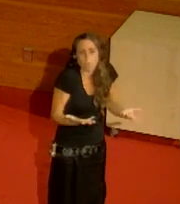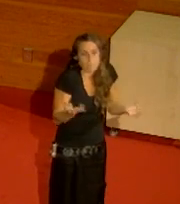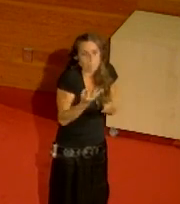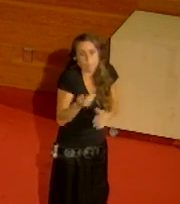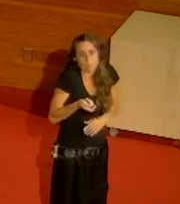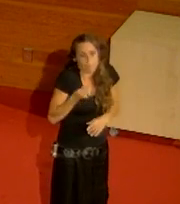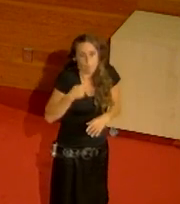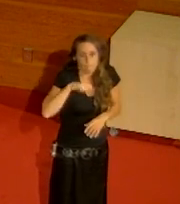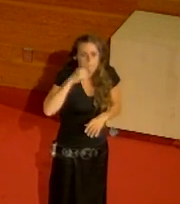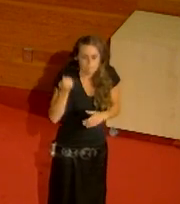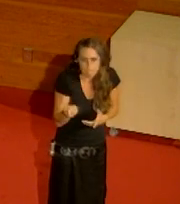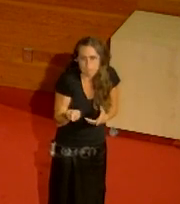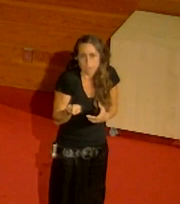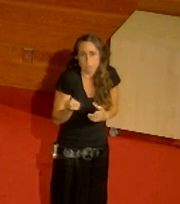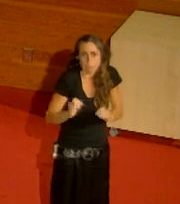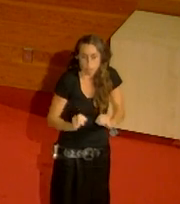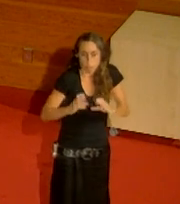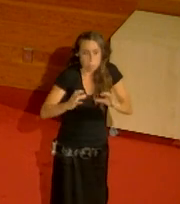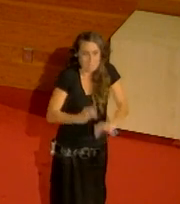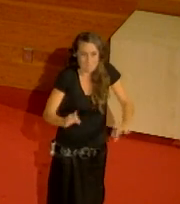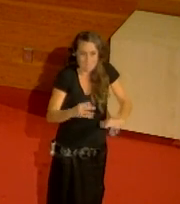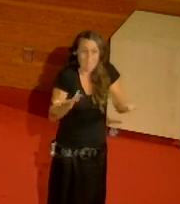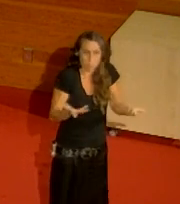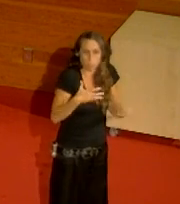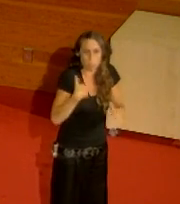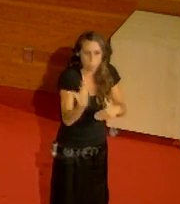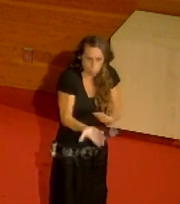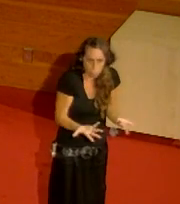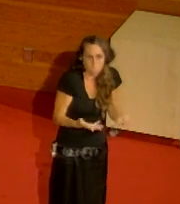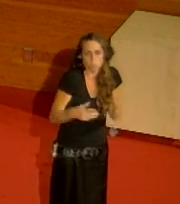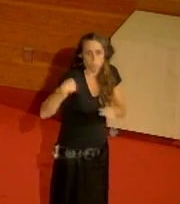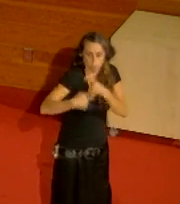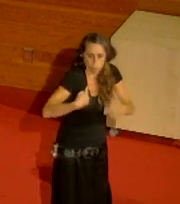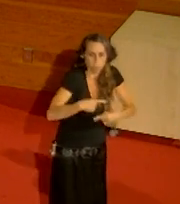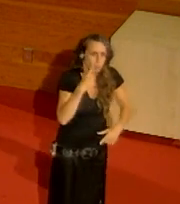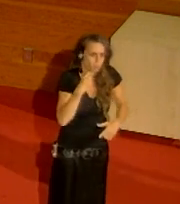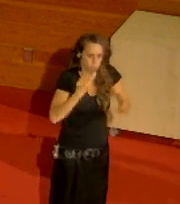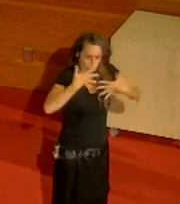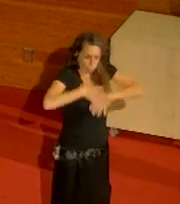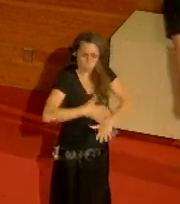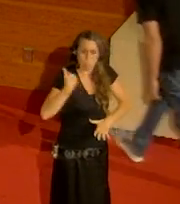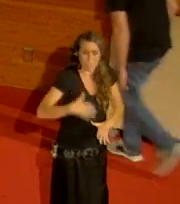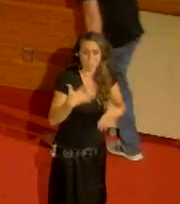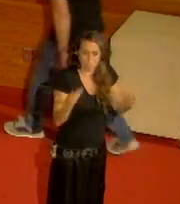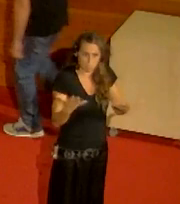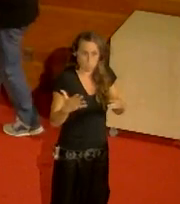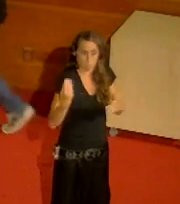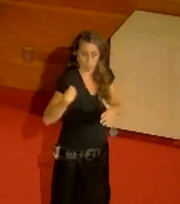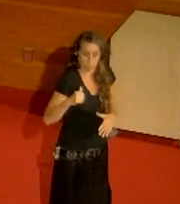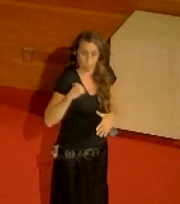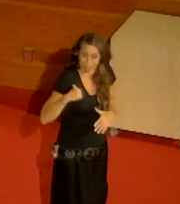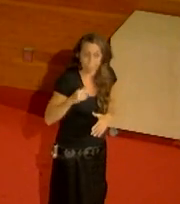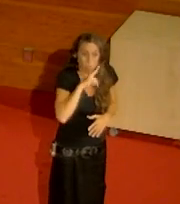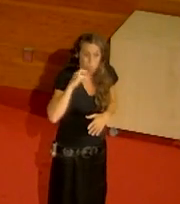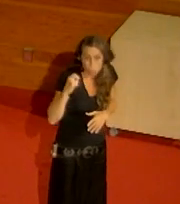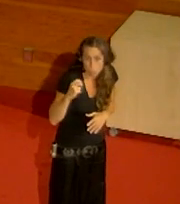comer productos fermentados ni harinas en esa época Entonces qué sucede que nadie en durante esa semana que dura Pascua judía en los supermercados